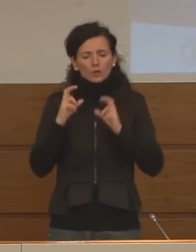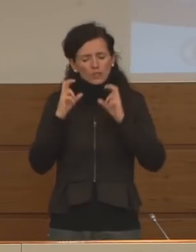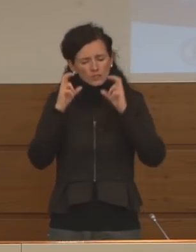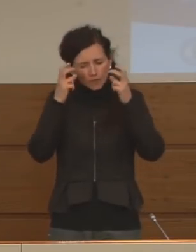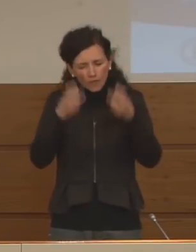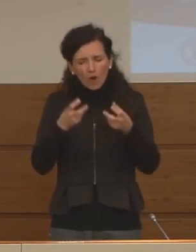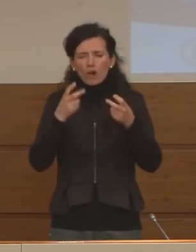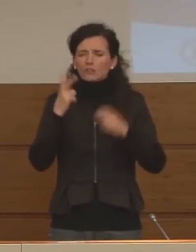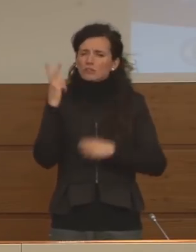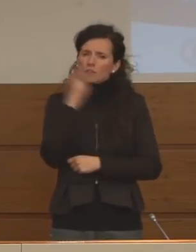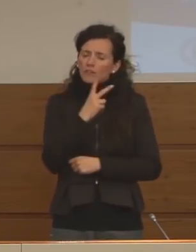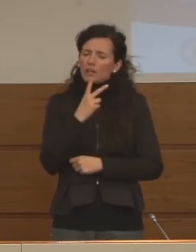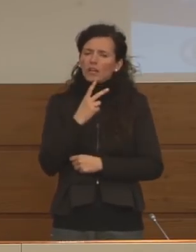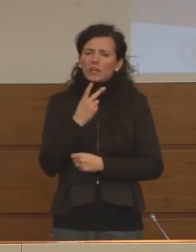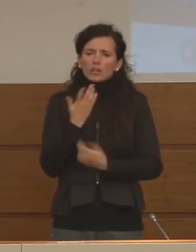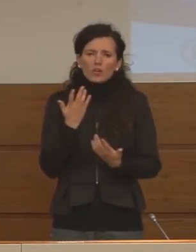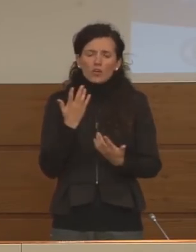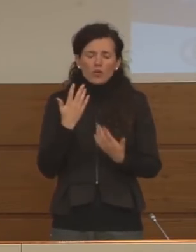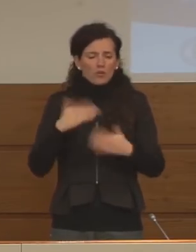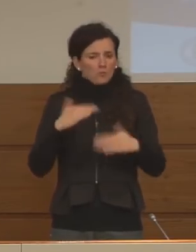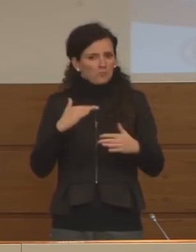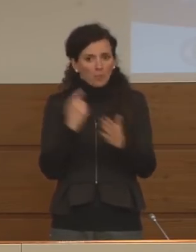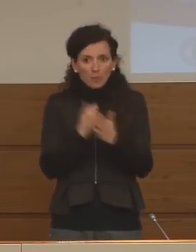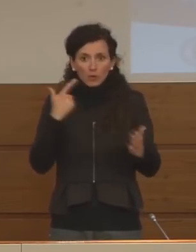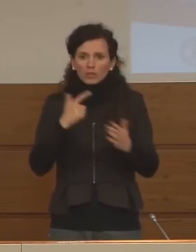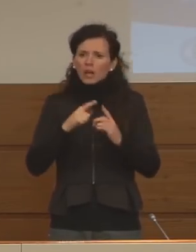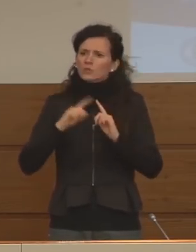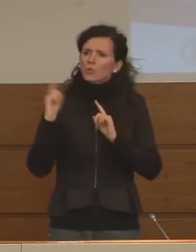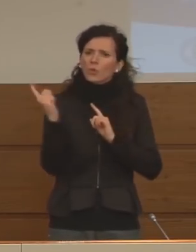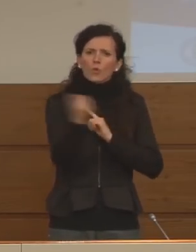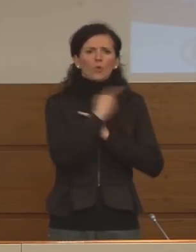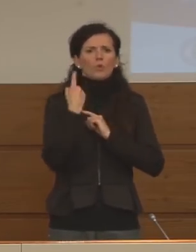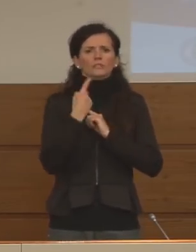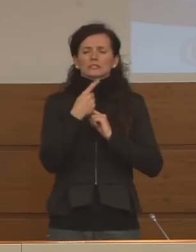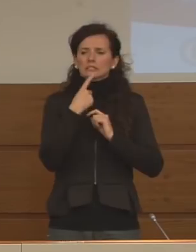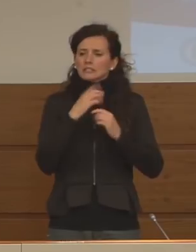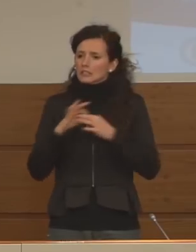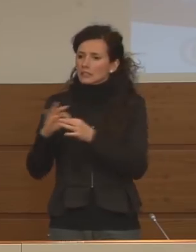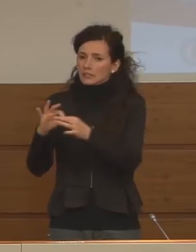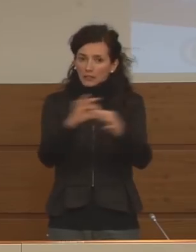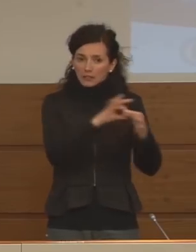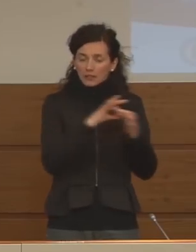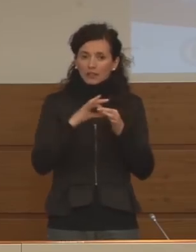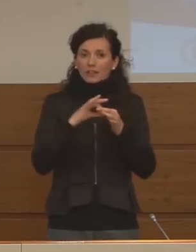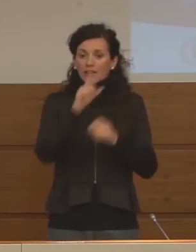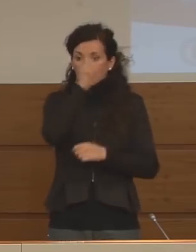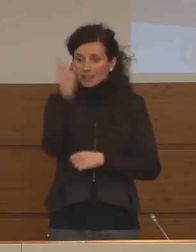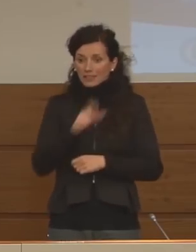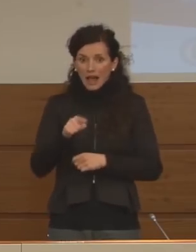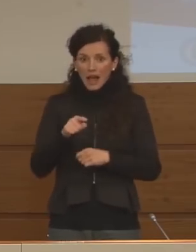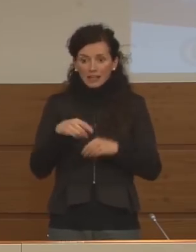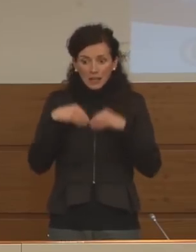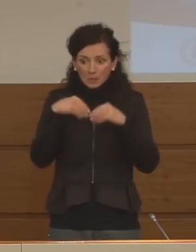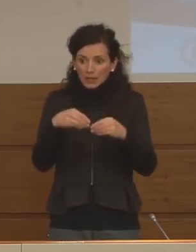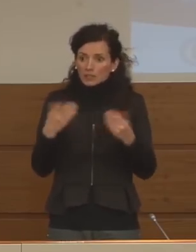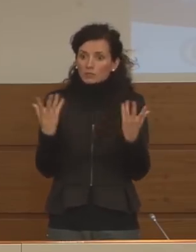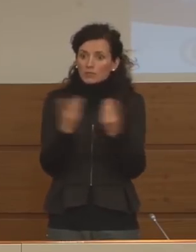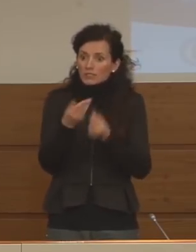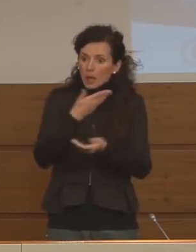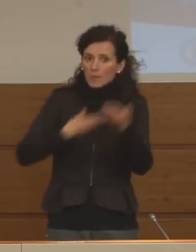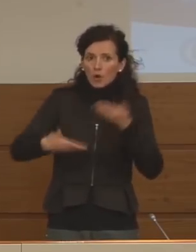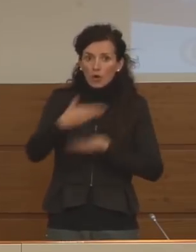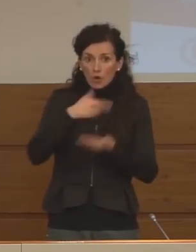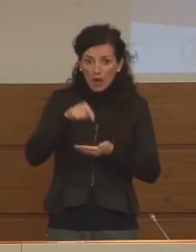tutte le componenti produttive e sociali del nostro paese con l'obiettivo